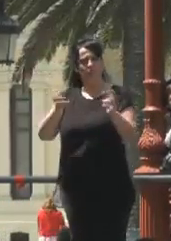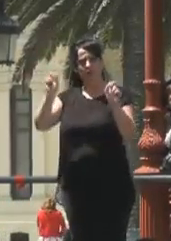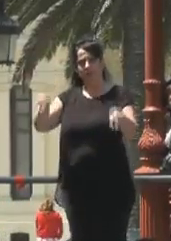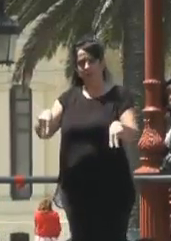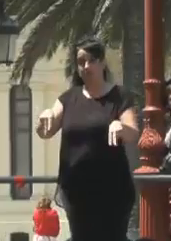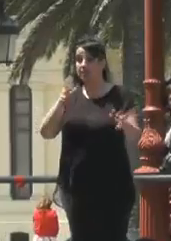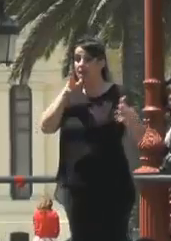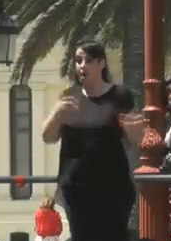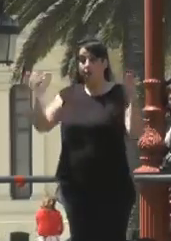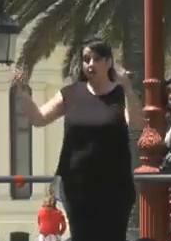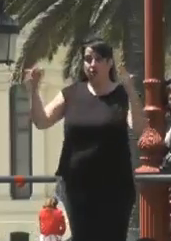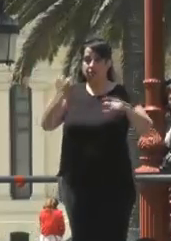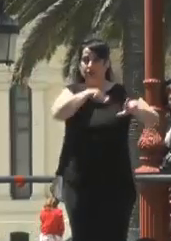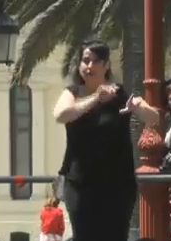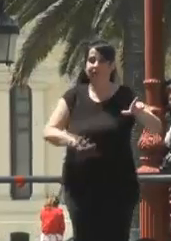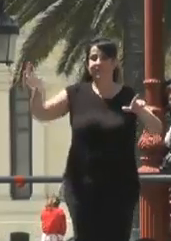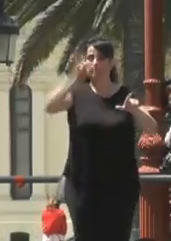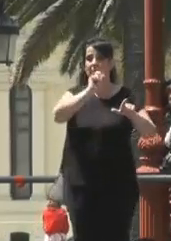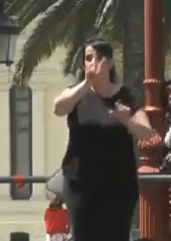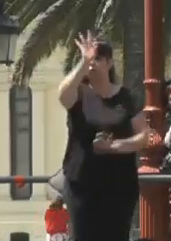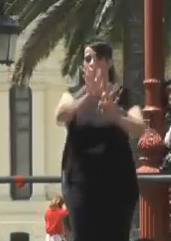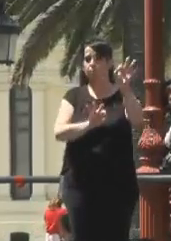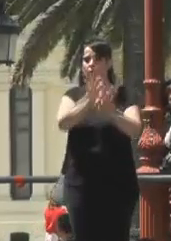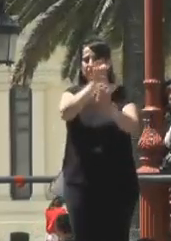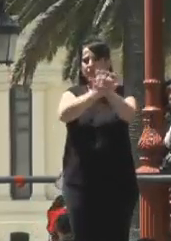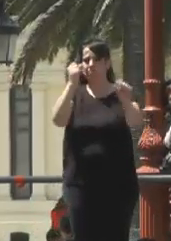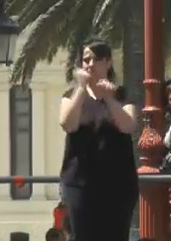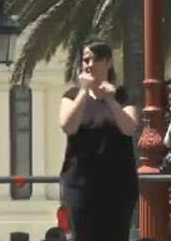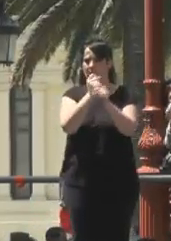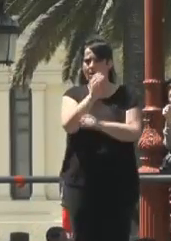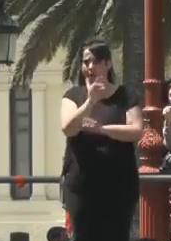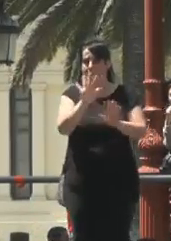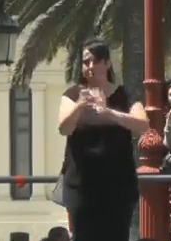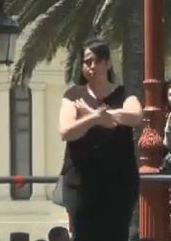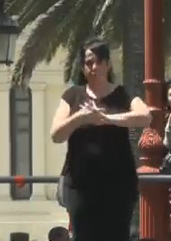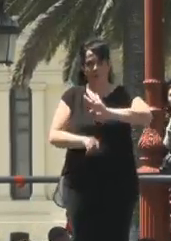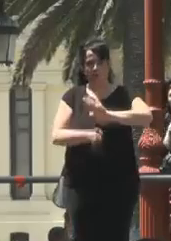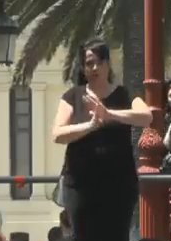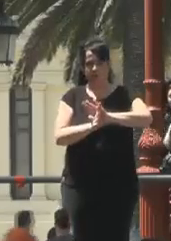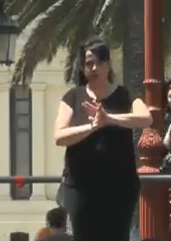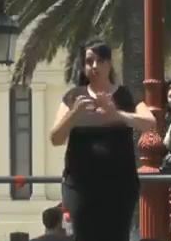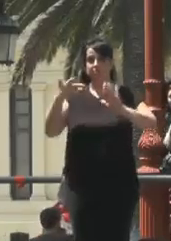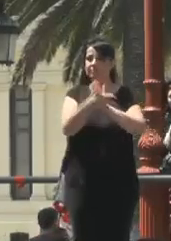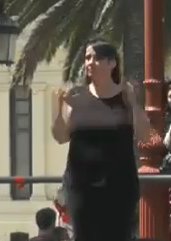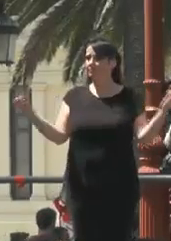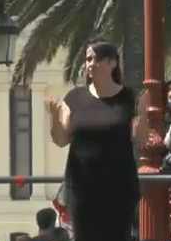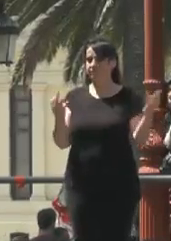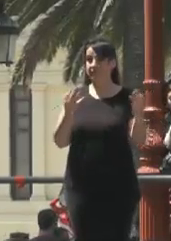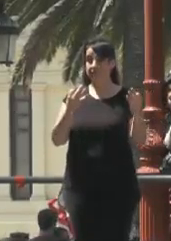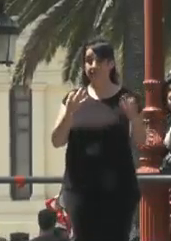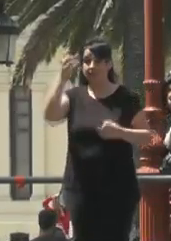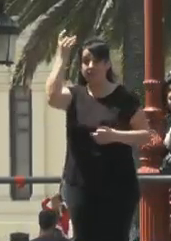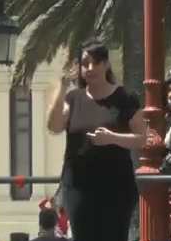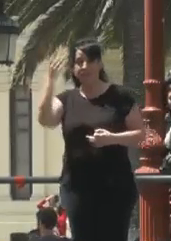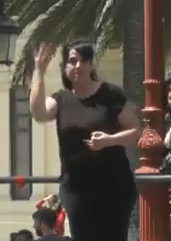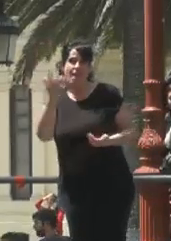este momento, en el Estado, hay un 12% de trabajadores pobres. Esto quiere decir que se está consolidando la idea de que ni siquiera es suficiente